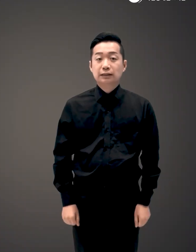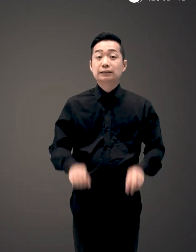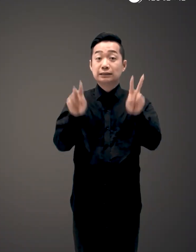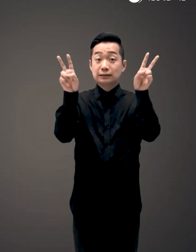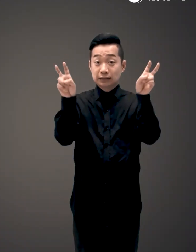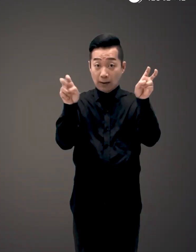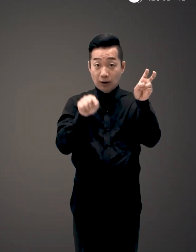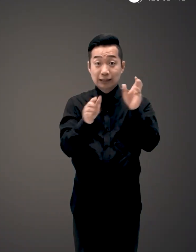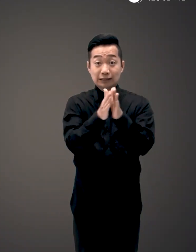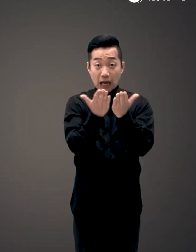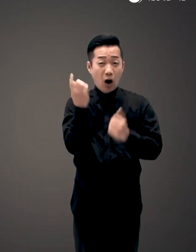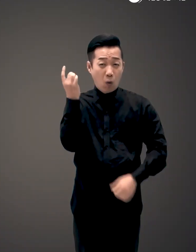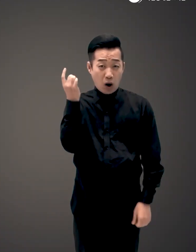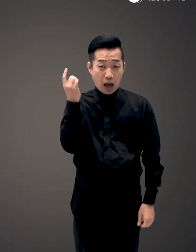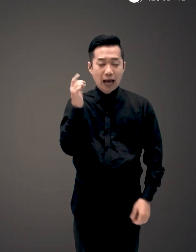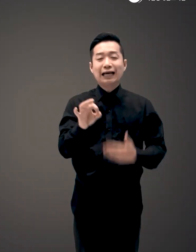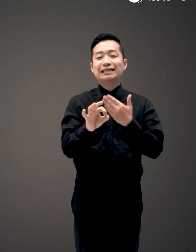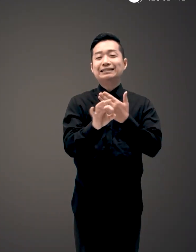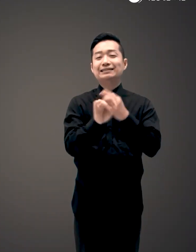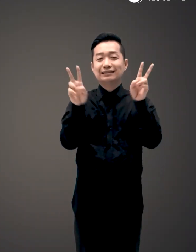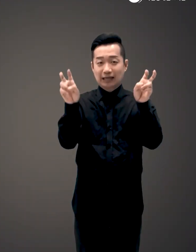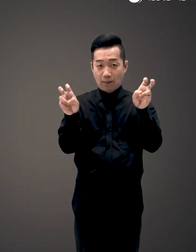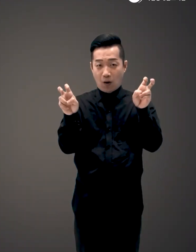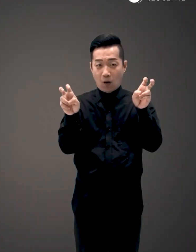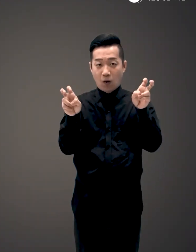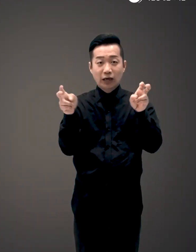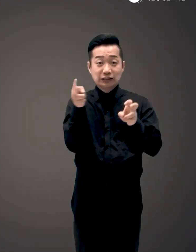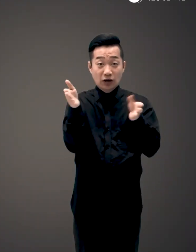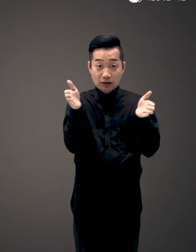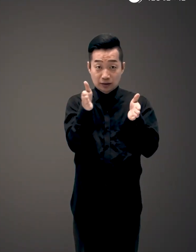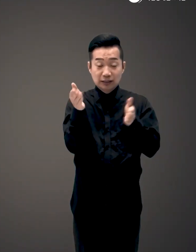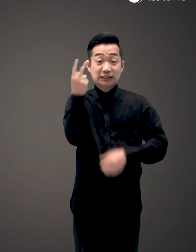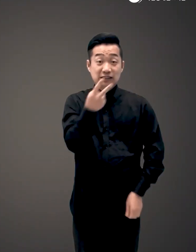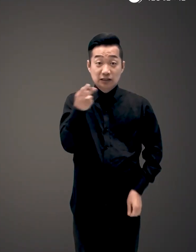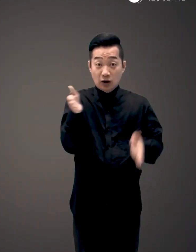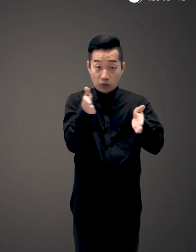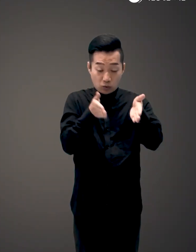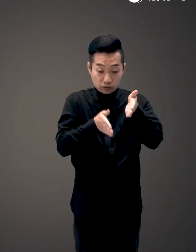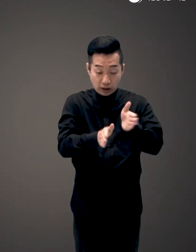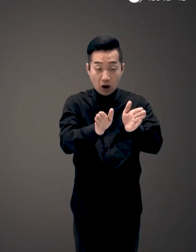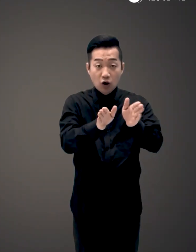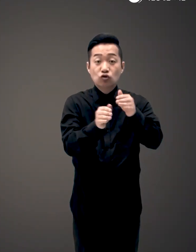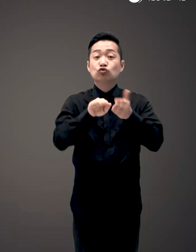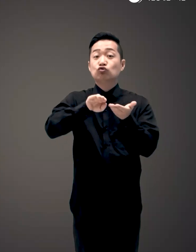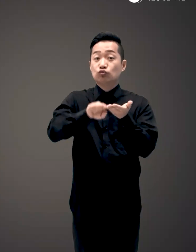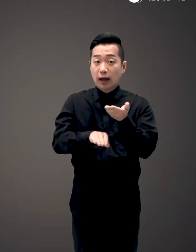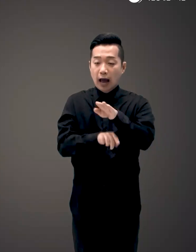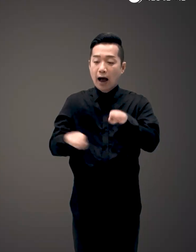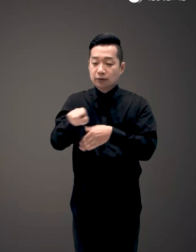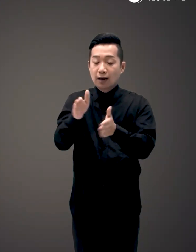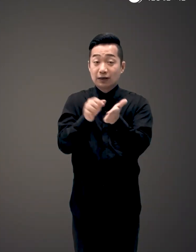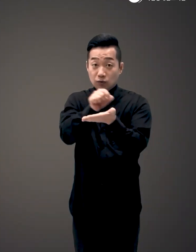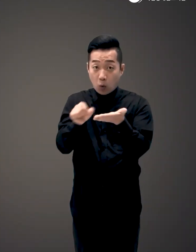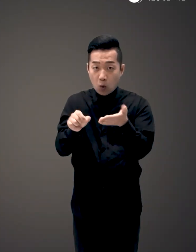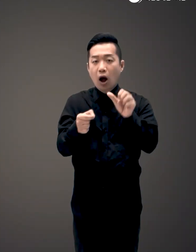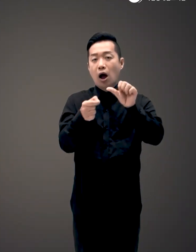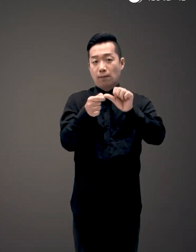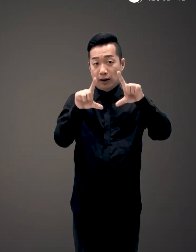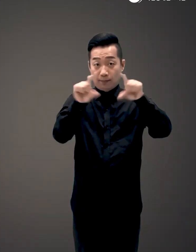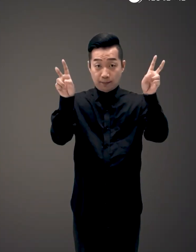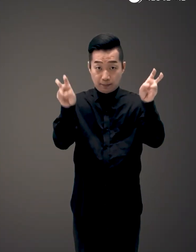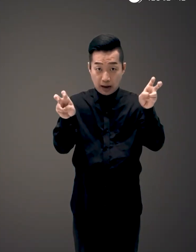정리해서 제목을, 이 책의 원래 가제였던 밀레니얼 후배에 앞서가는 비밀 노트, 이게 5번째 문단이